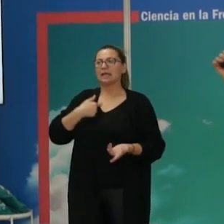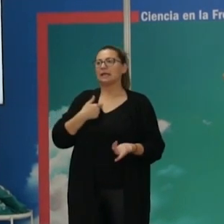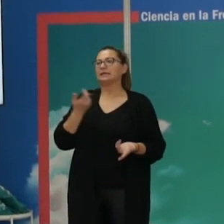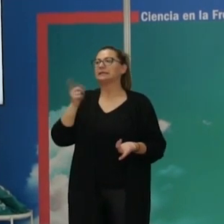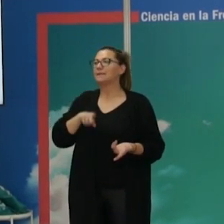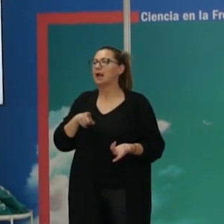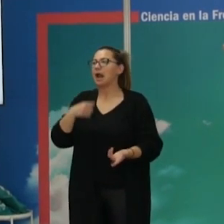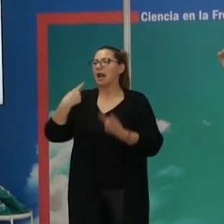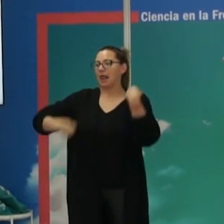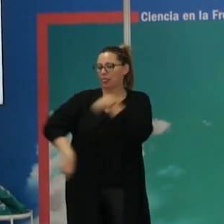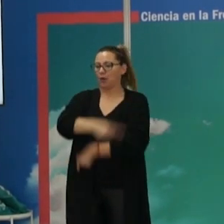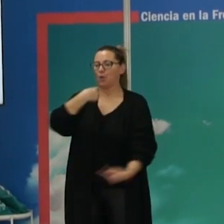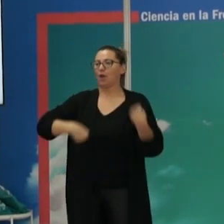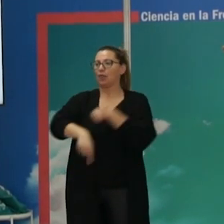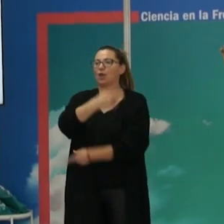organismo, no solo de una